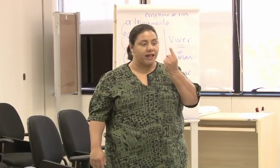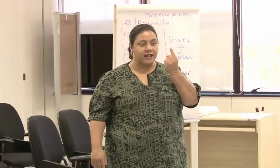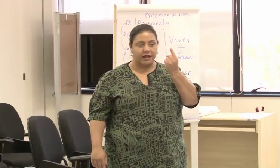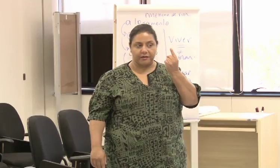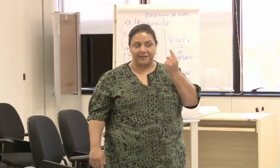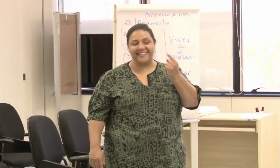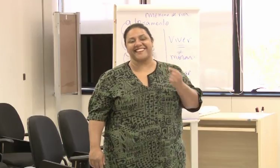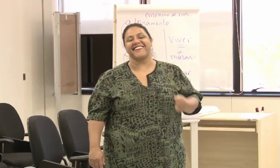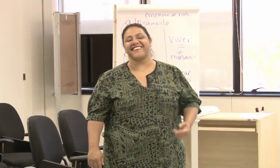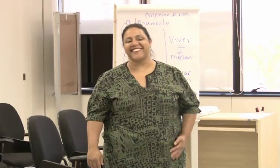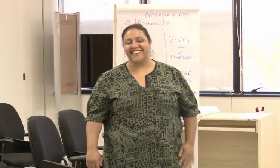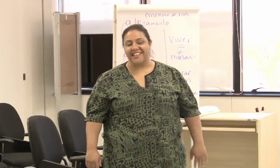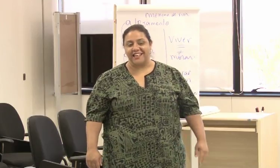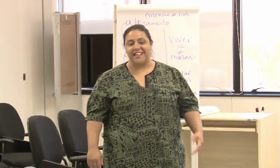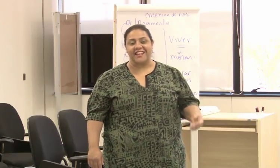letrinha.